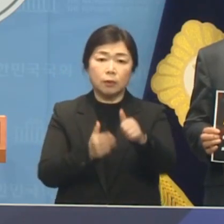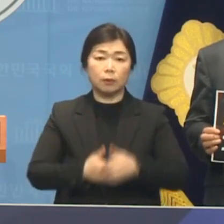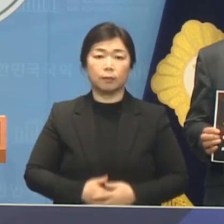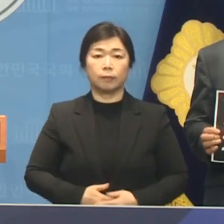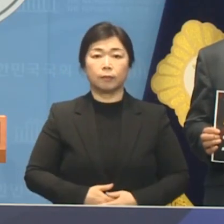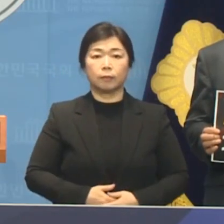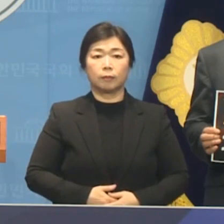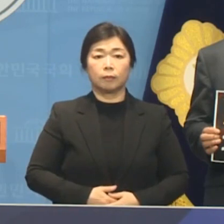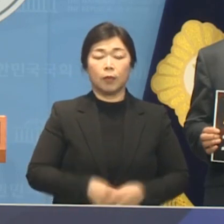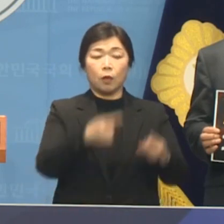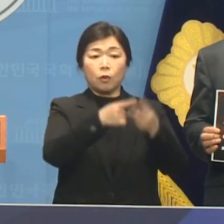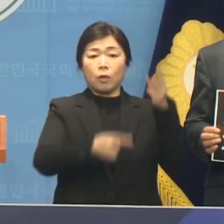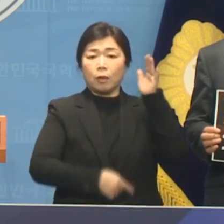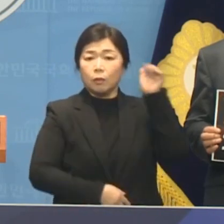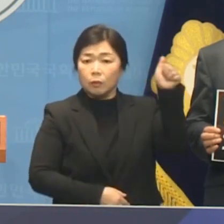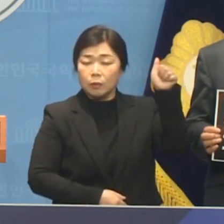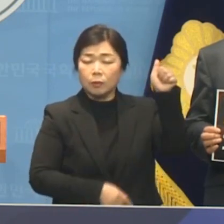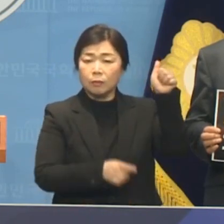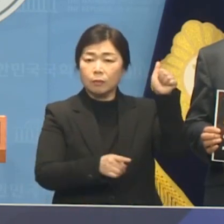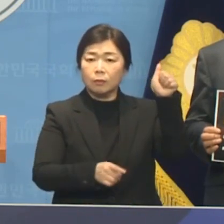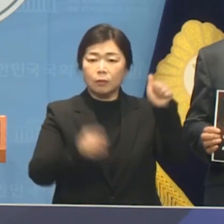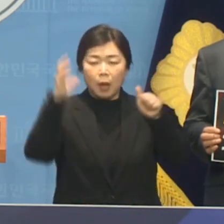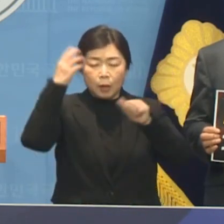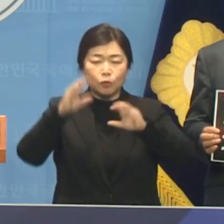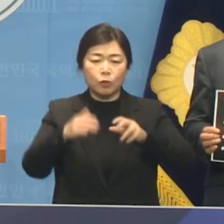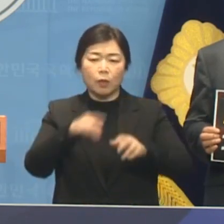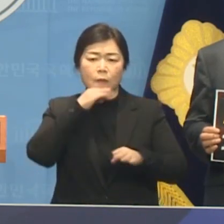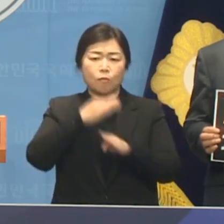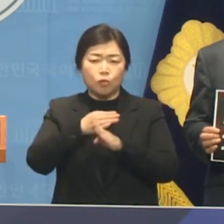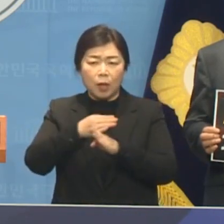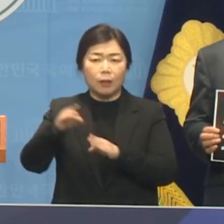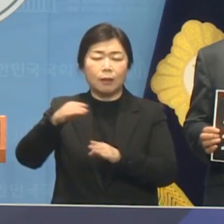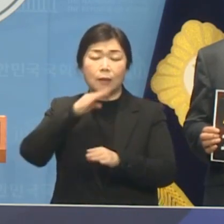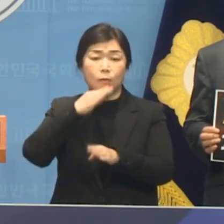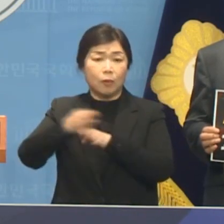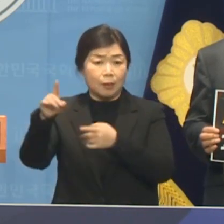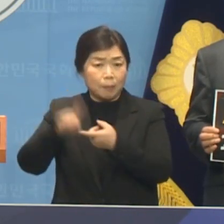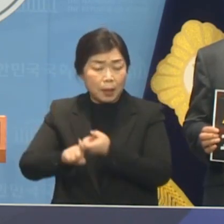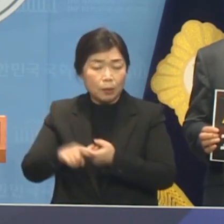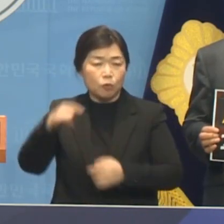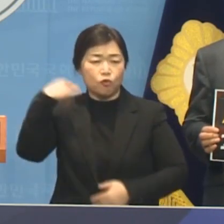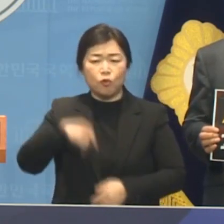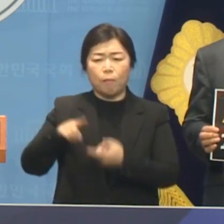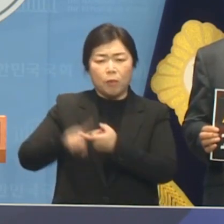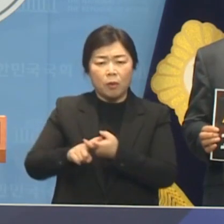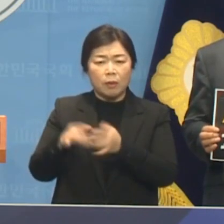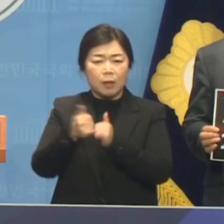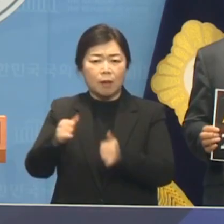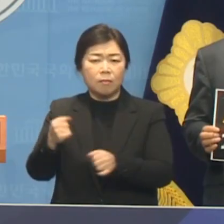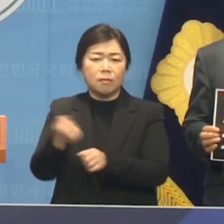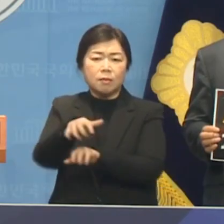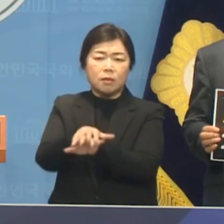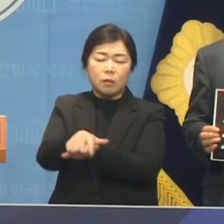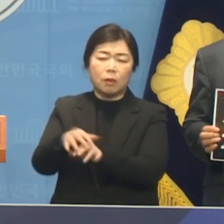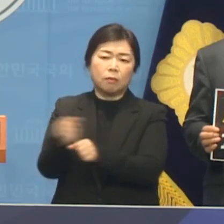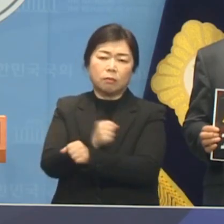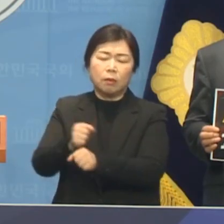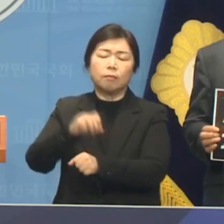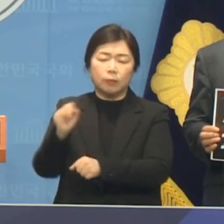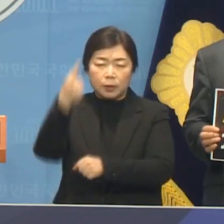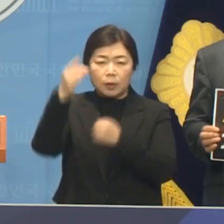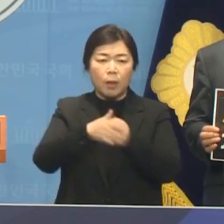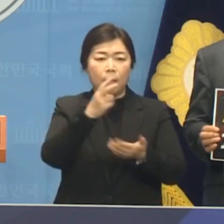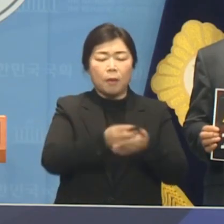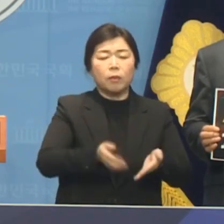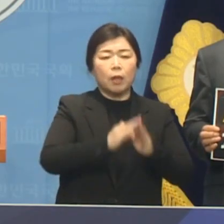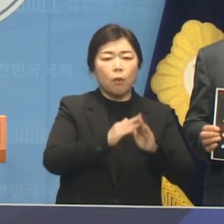윤석열 대통령께서는 대한민국의 친중, 친북, 친노 공산 세력에 의하여 입법, 사법, 행정, 노동,